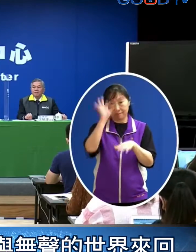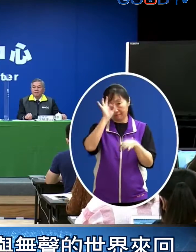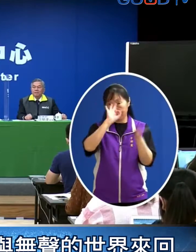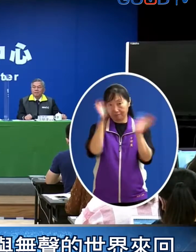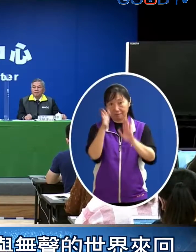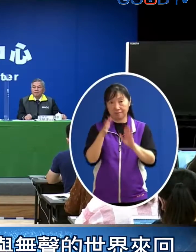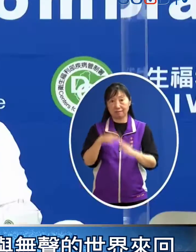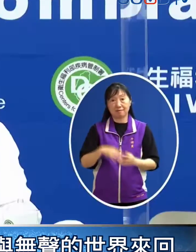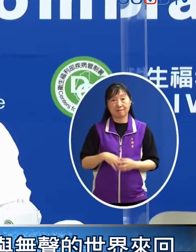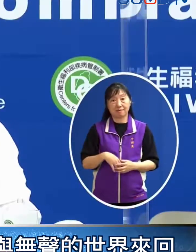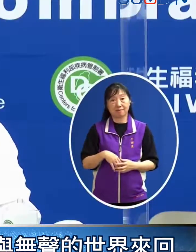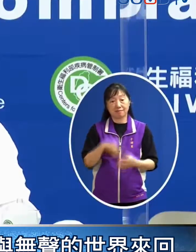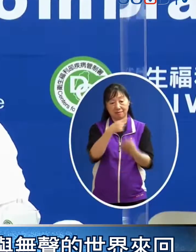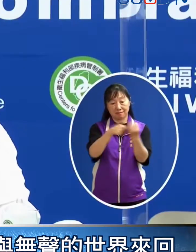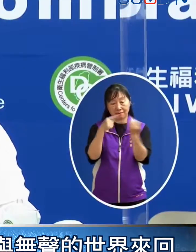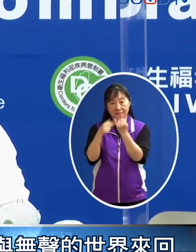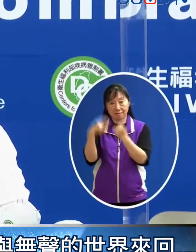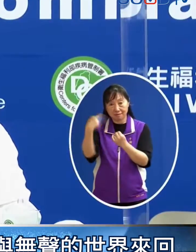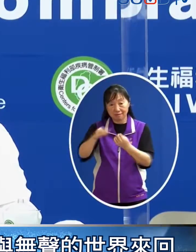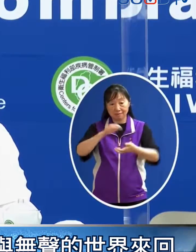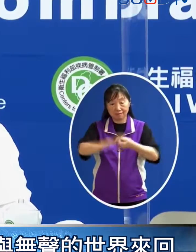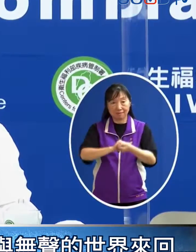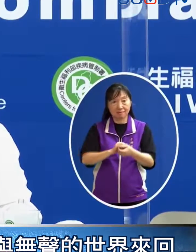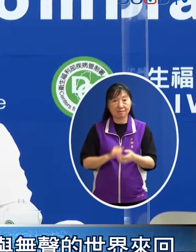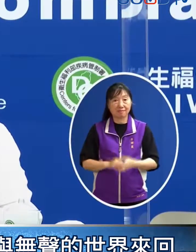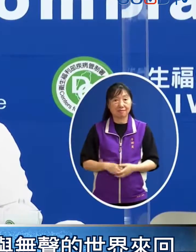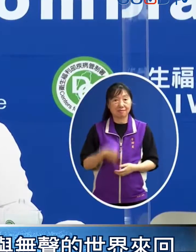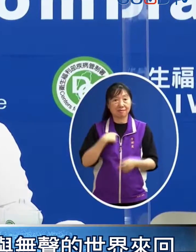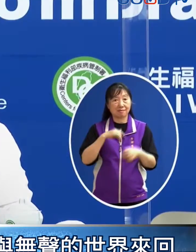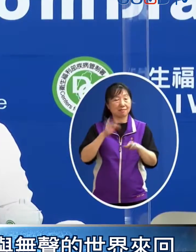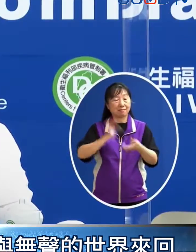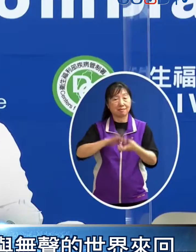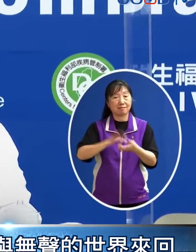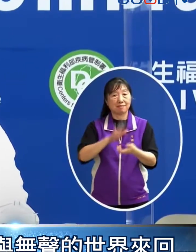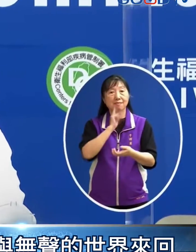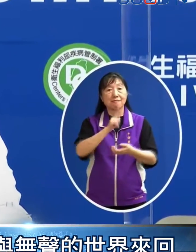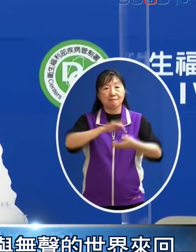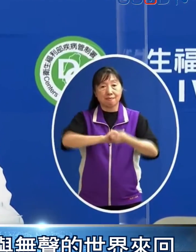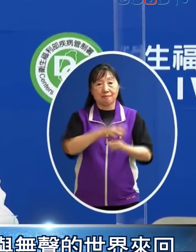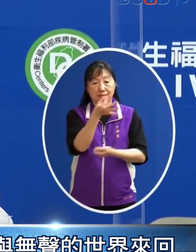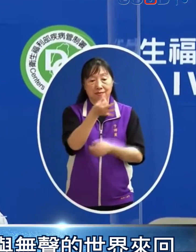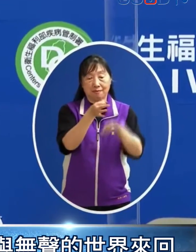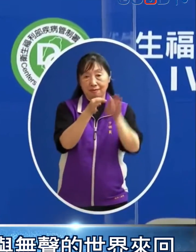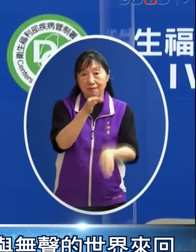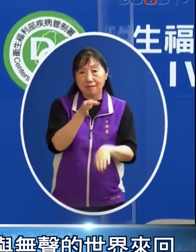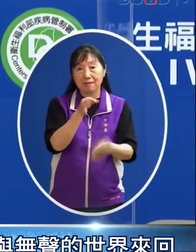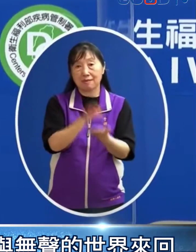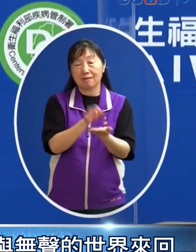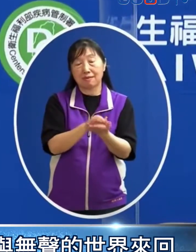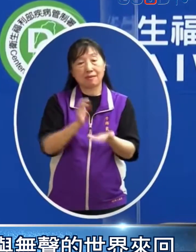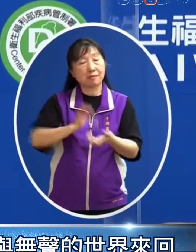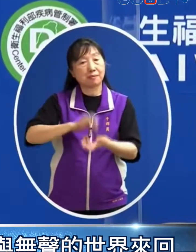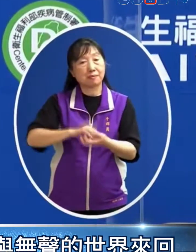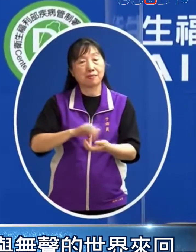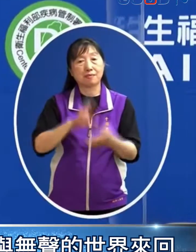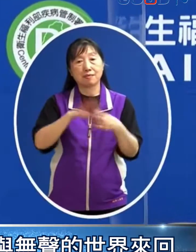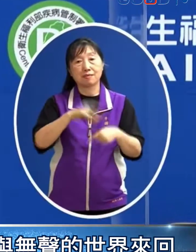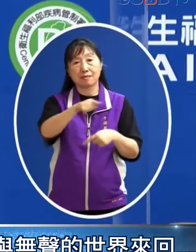在防疫期间，民众每天关注疫情指挥中心的播报，而当中的手语应用也受到瞩目。在手语教